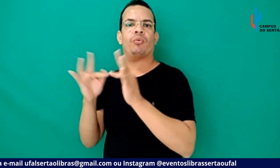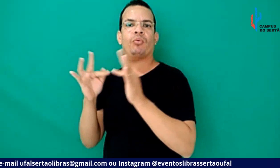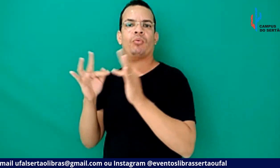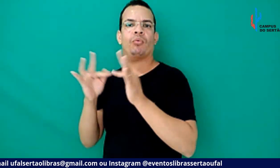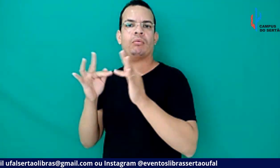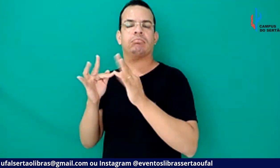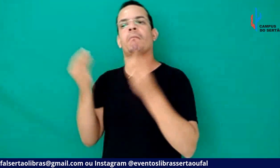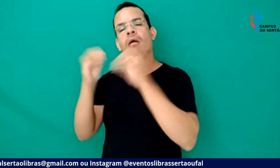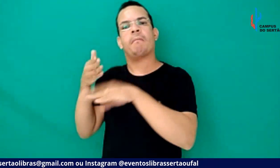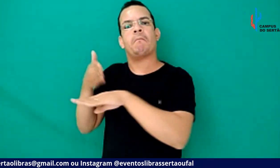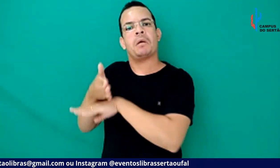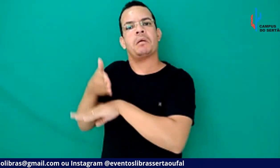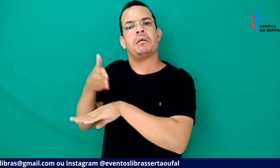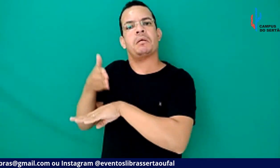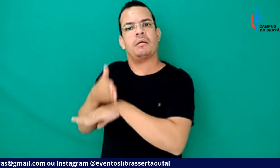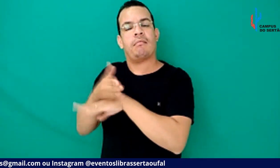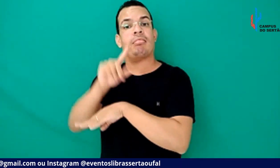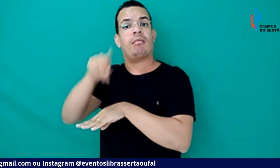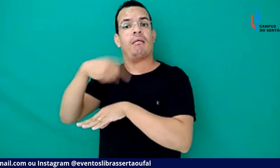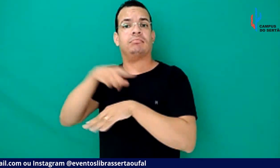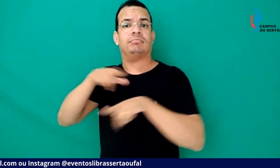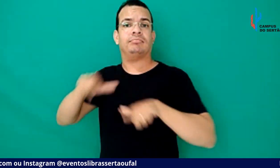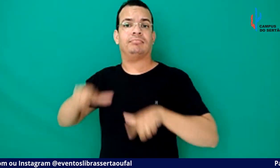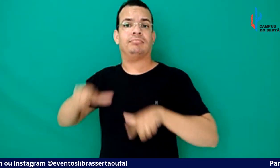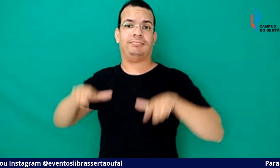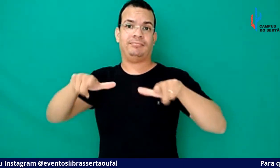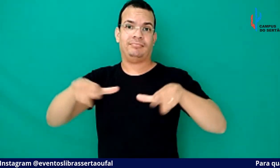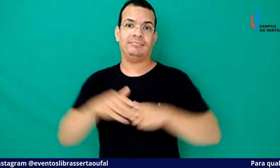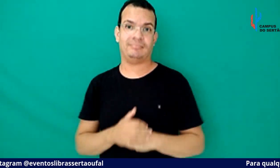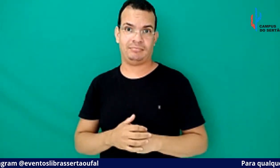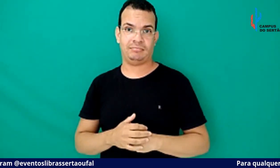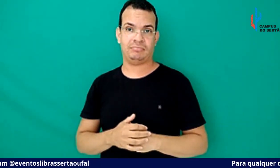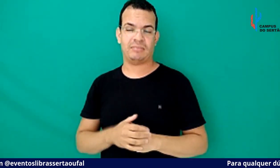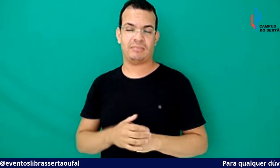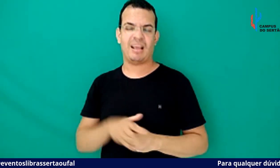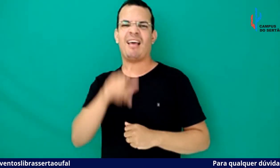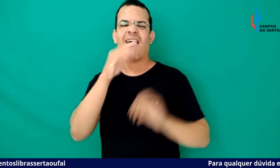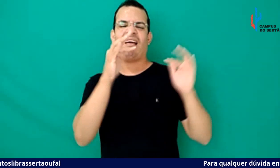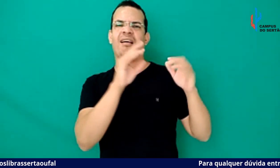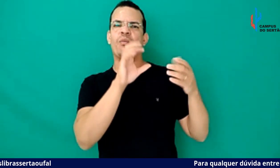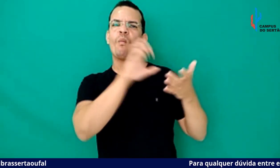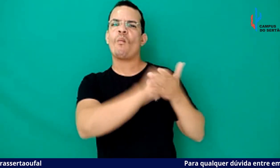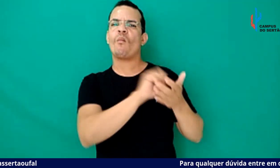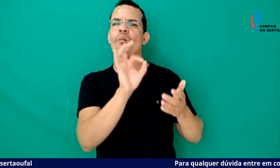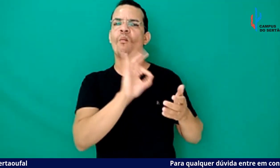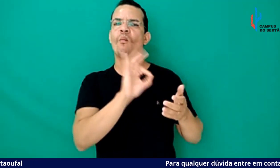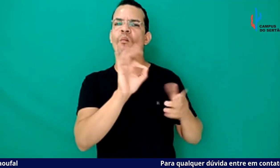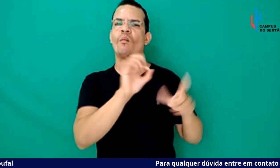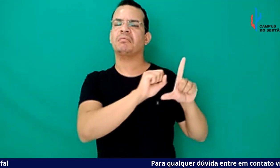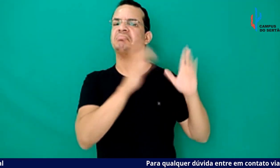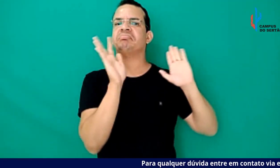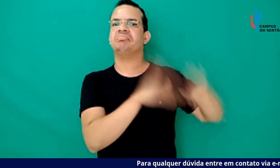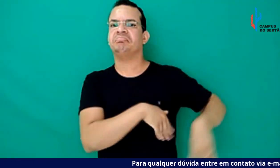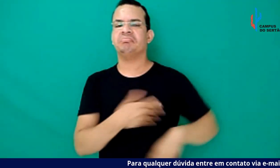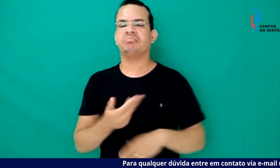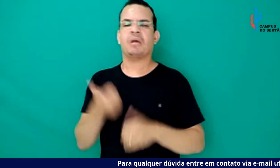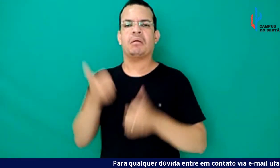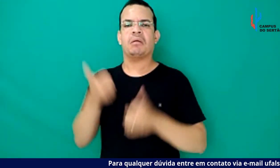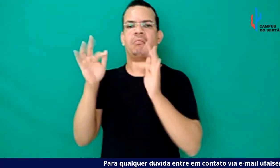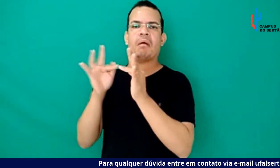os que já fizeram a inscrição, ou mesmo que não fizeram, podem também anexar essas informações no link que